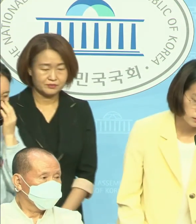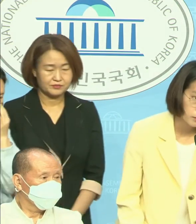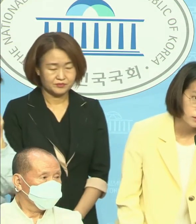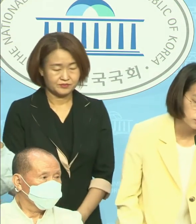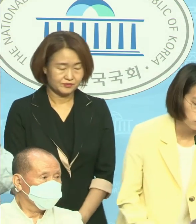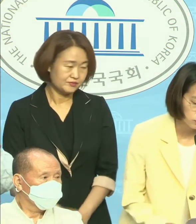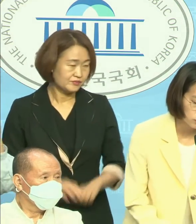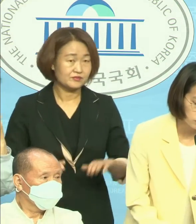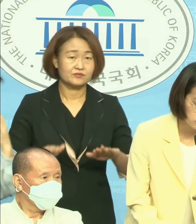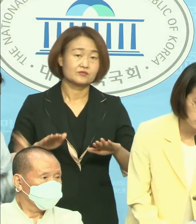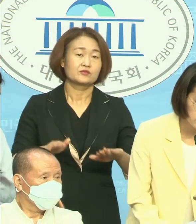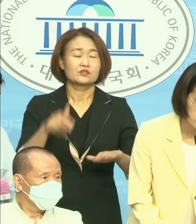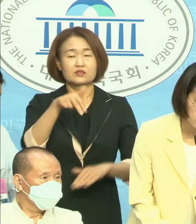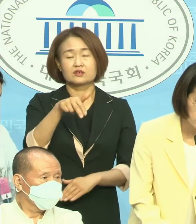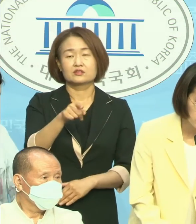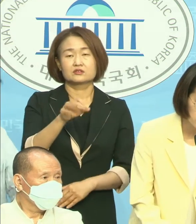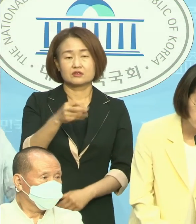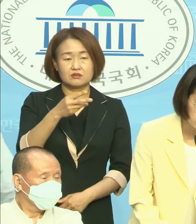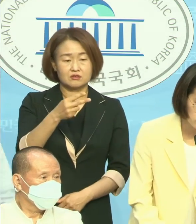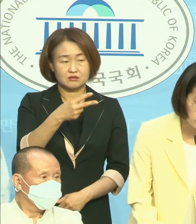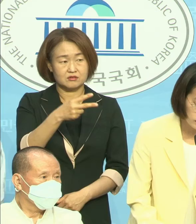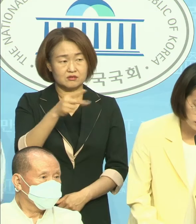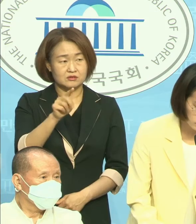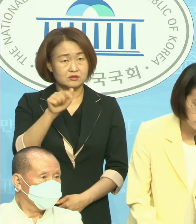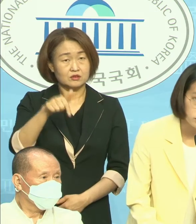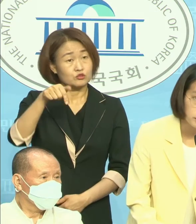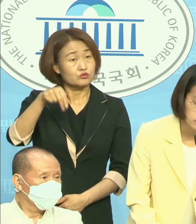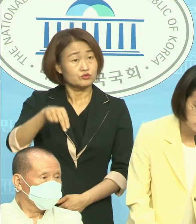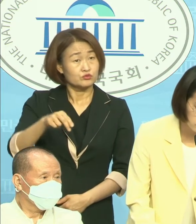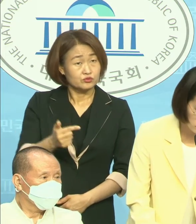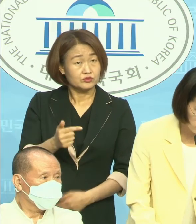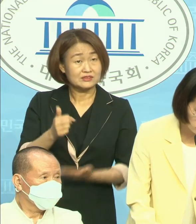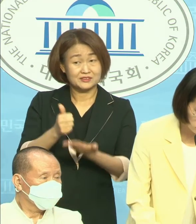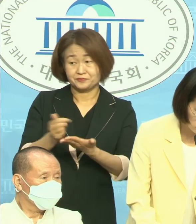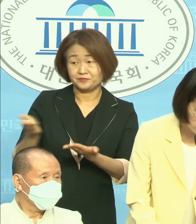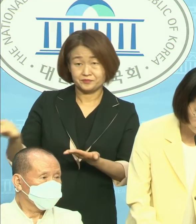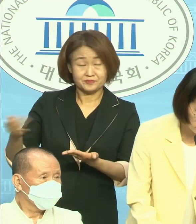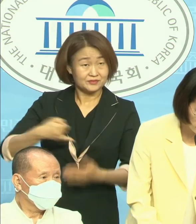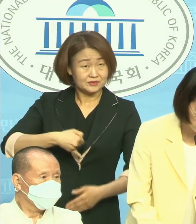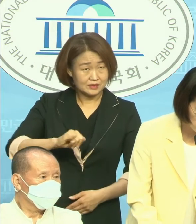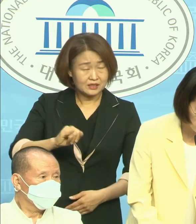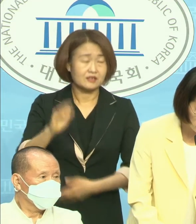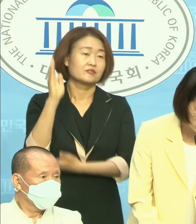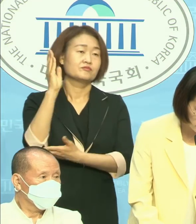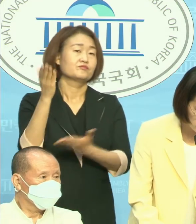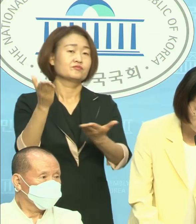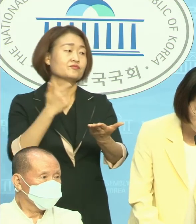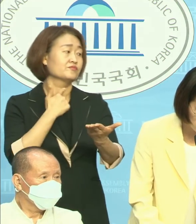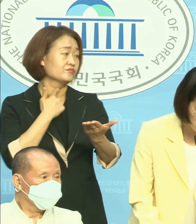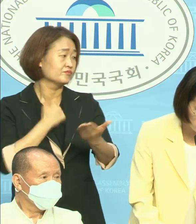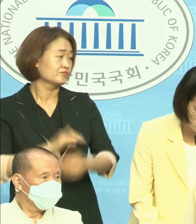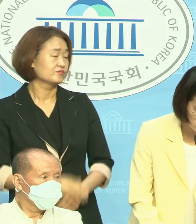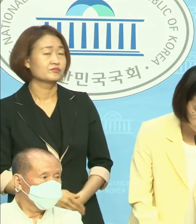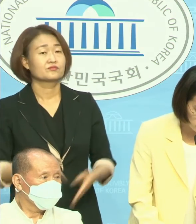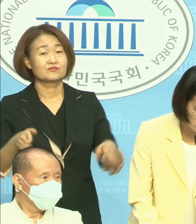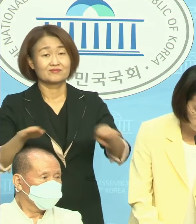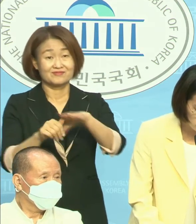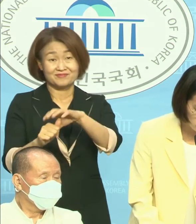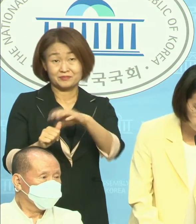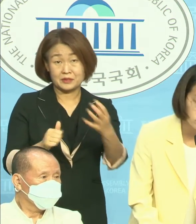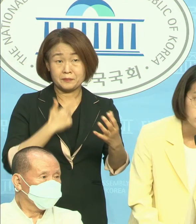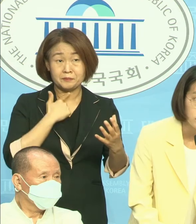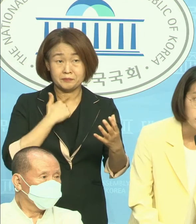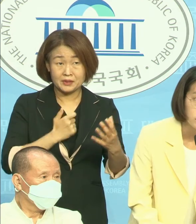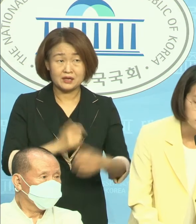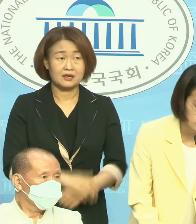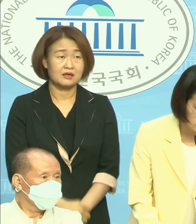네 지금까지 정 덕 규 님 헤더 따 님께서 말씀을 해주셨습니다 다음은 탐 탈 시설 당사자 2시구요